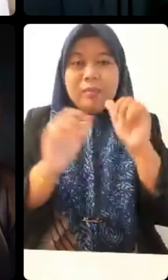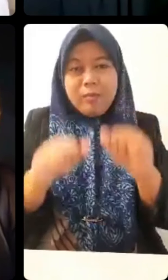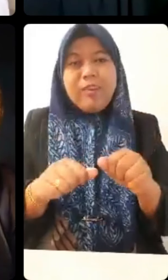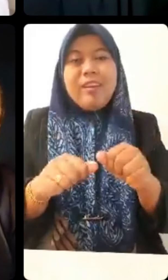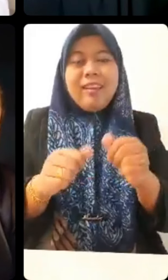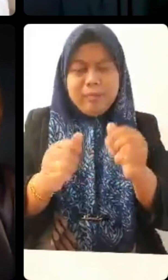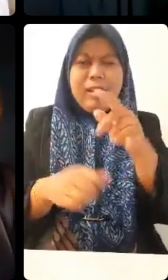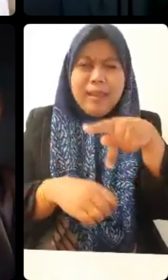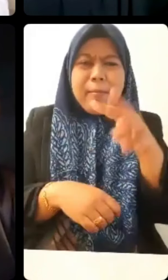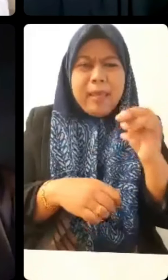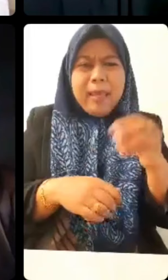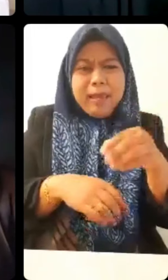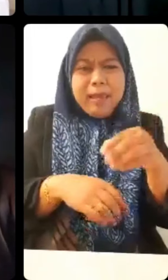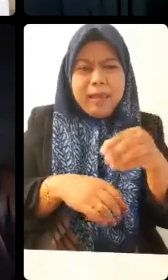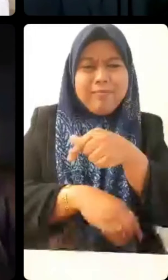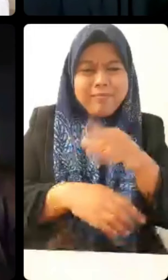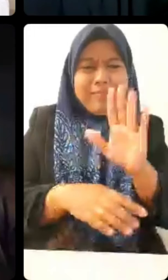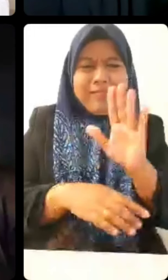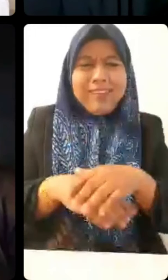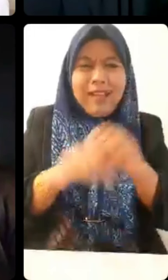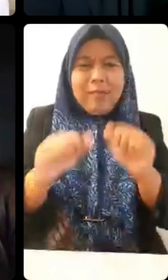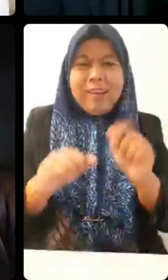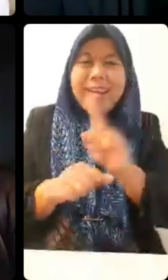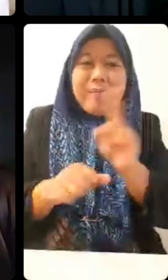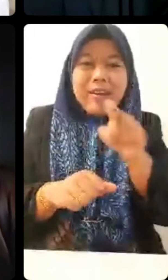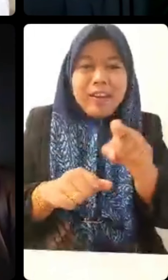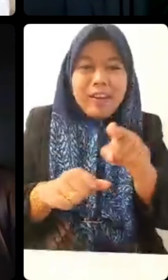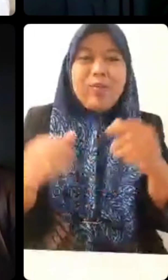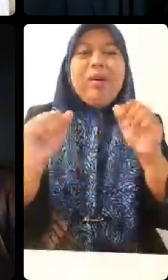adjust. Di mana anda berada, kita akan adjust kat tempat tu. Macam itulah.